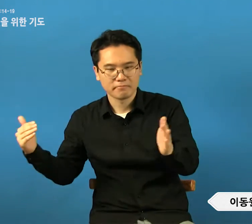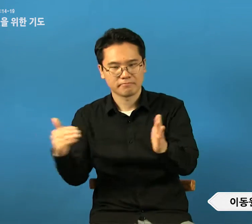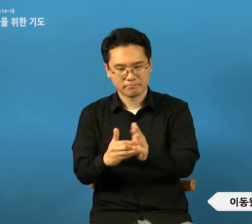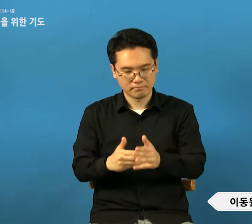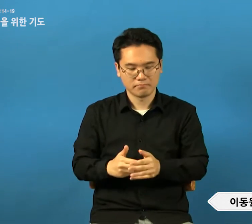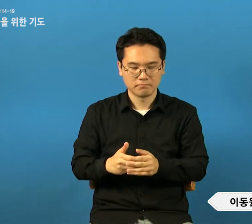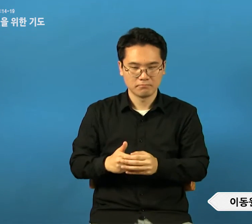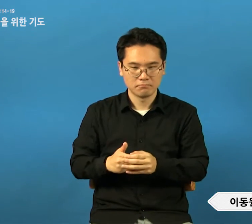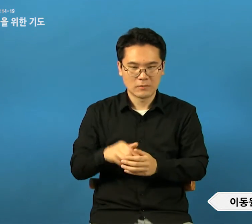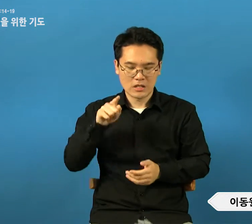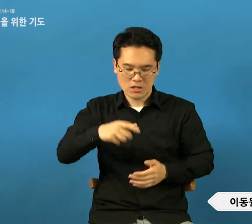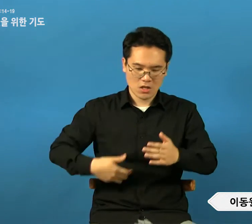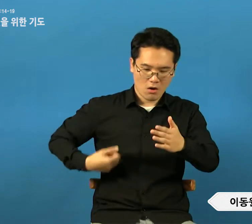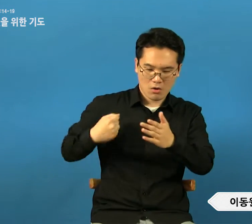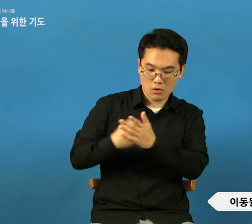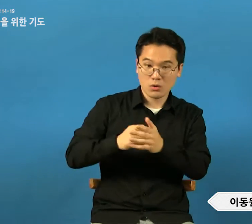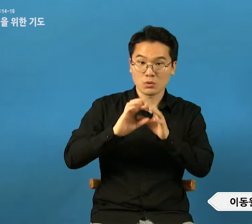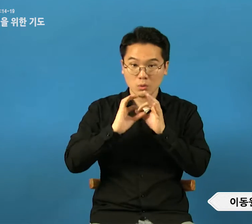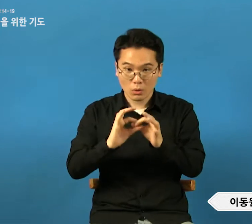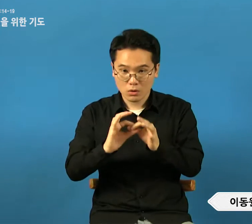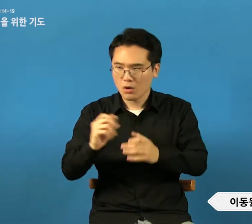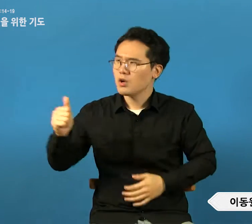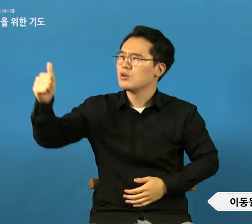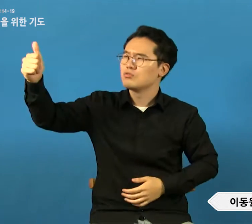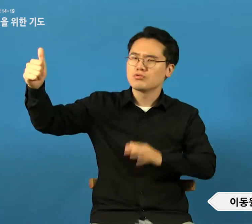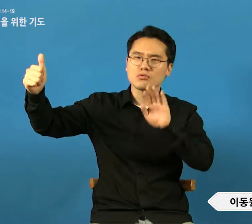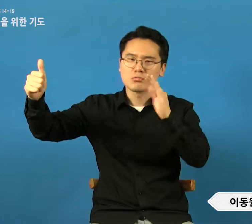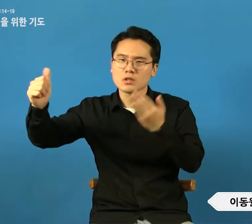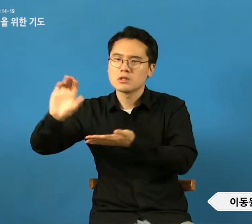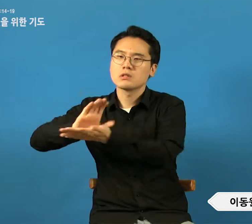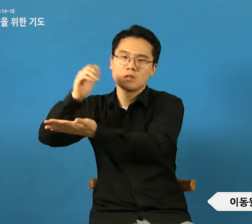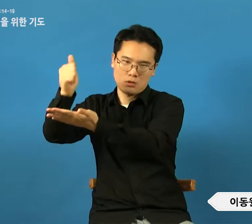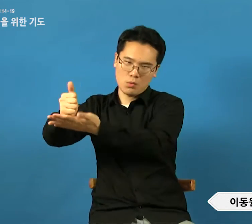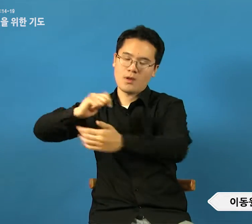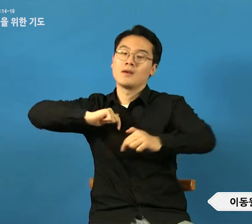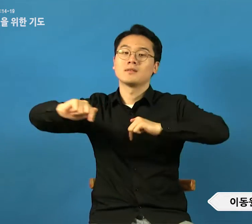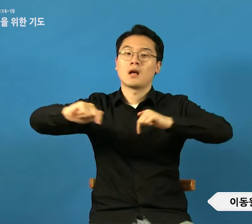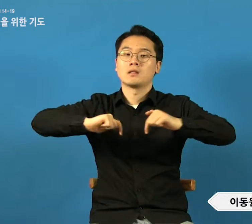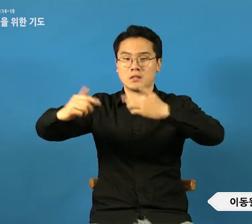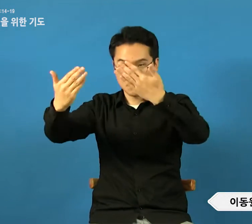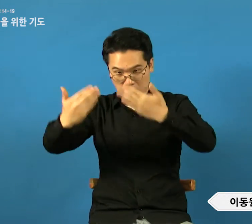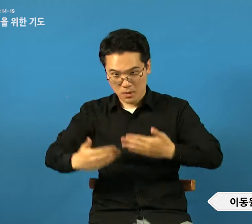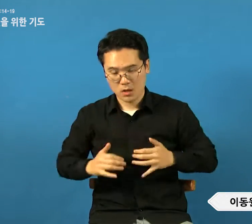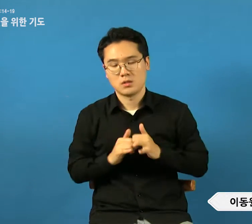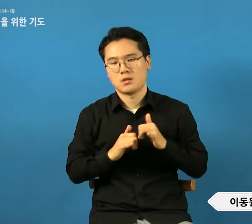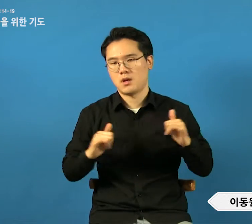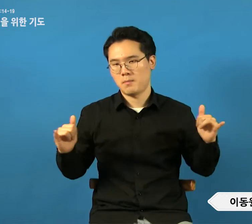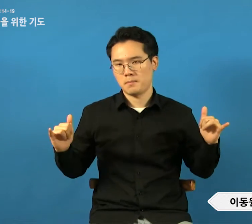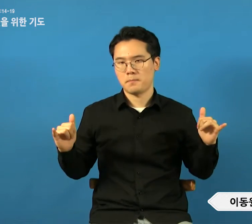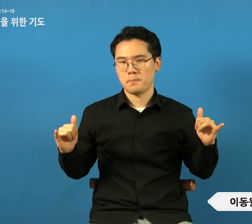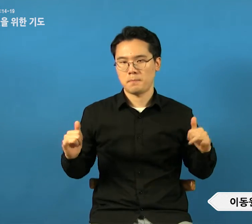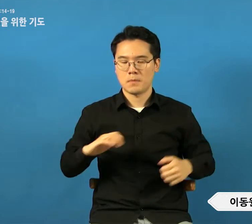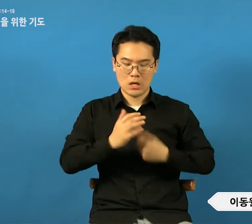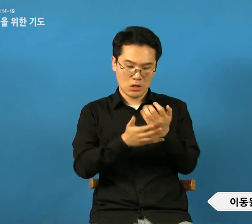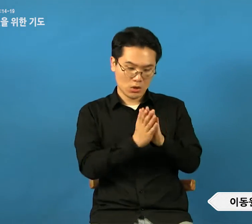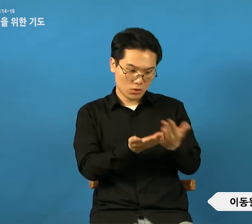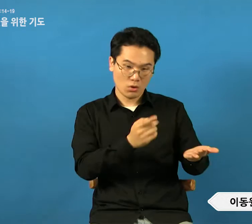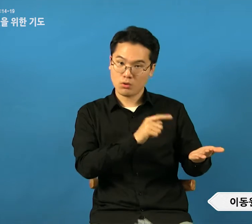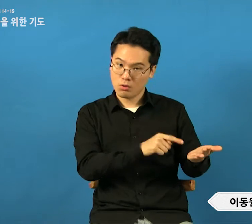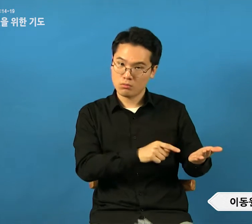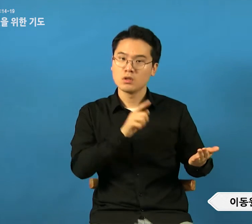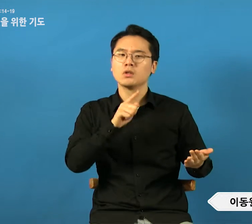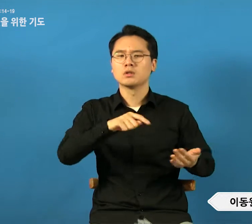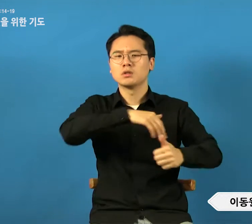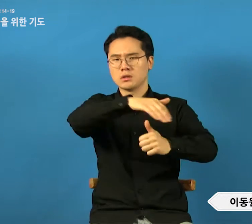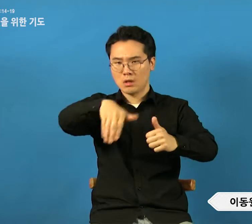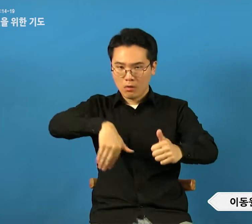이런 결단을 통해서 주인 되신 그리스도의 다스림을 받는 사람, 성경은 그런 상태를